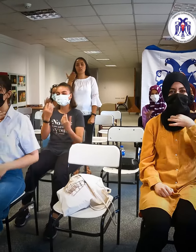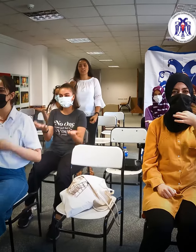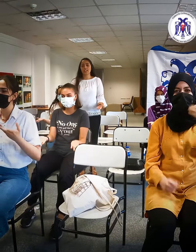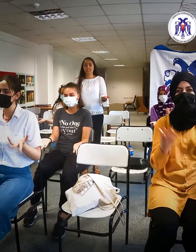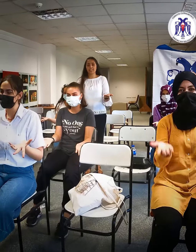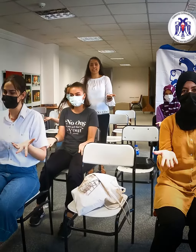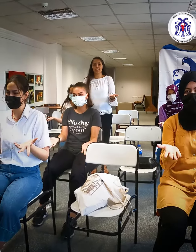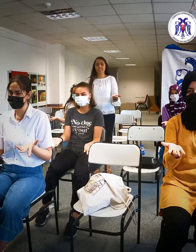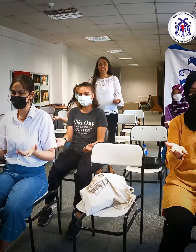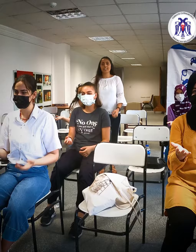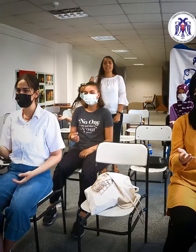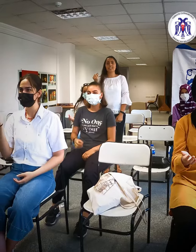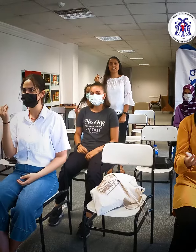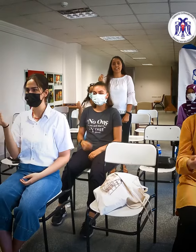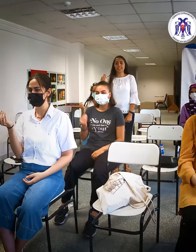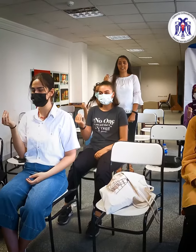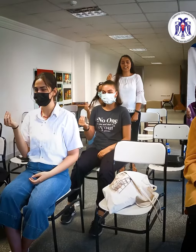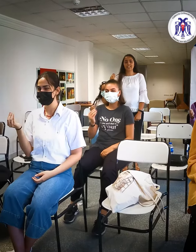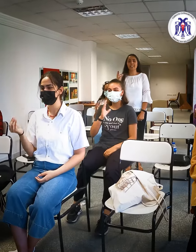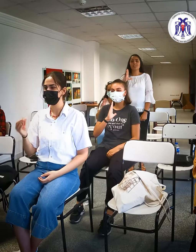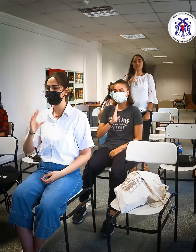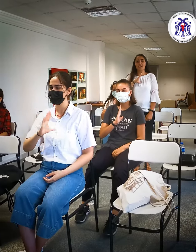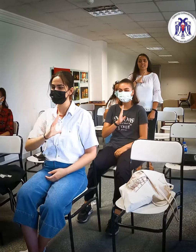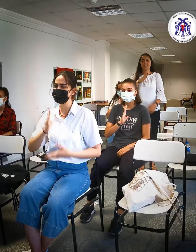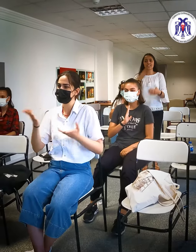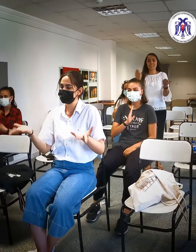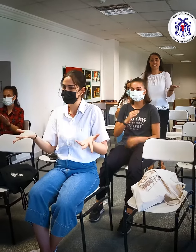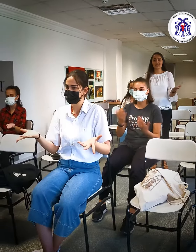teşekkür ederiz. İyi ki varsınız.